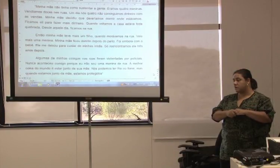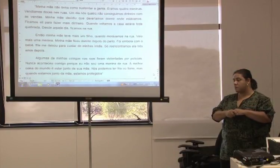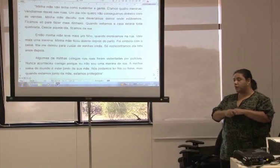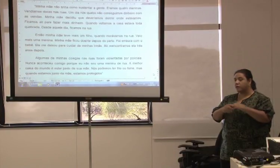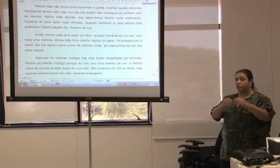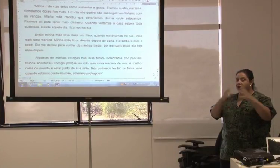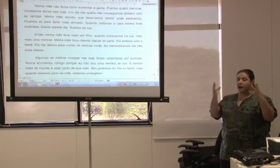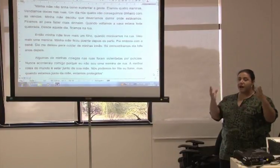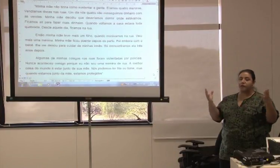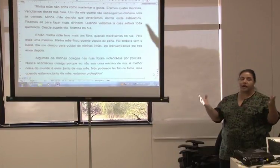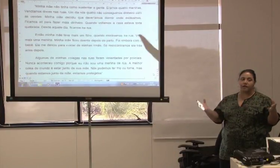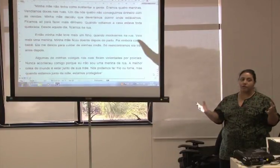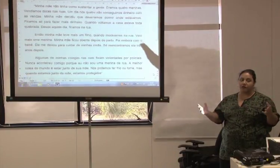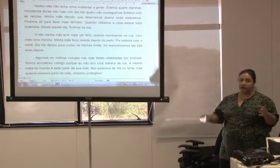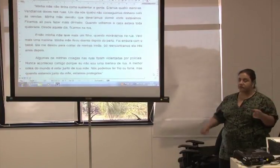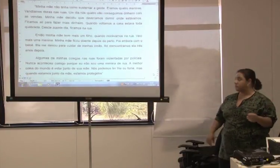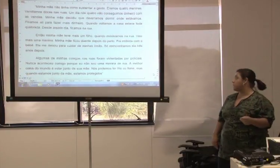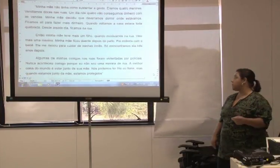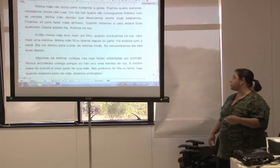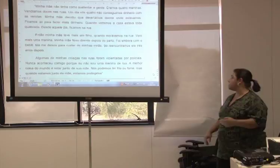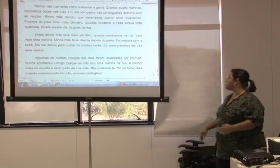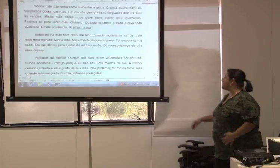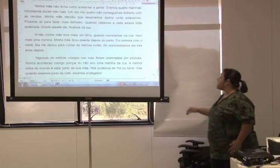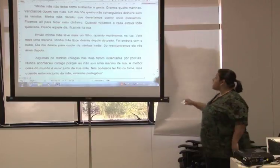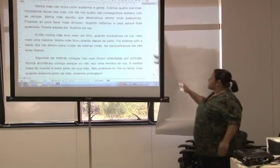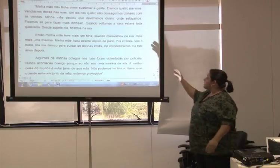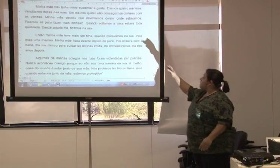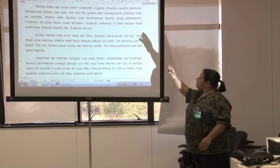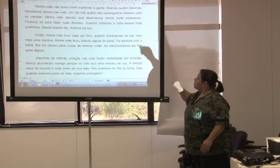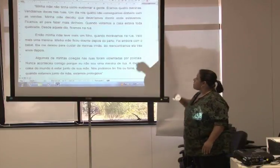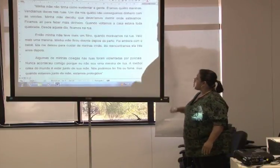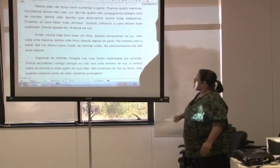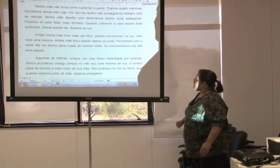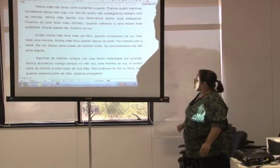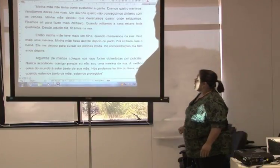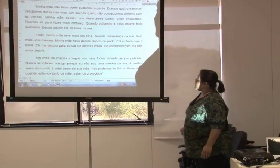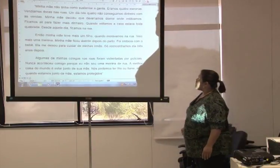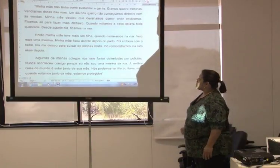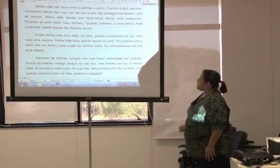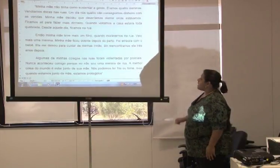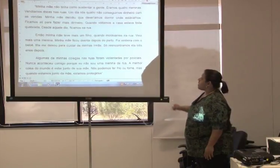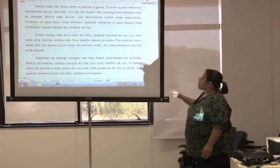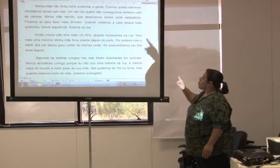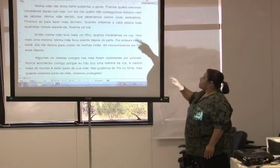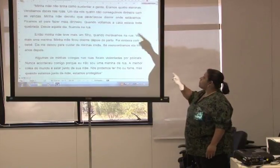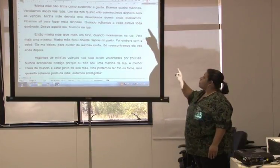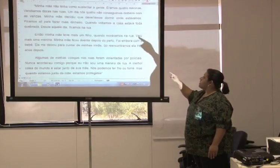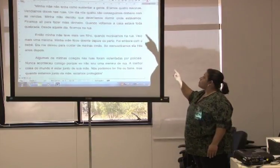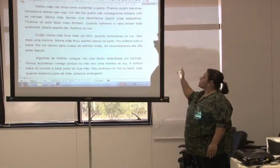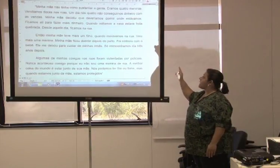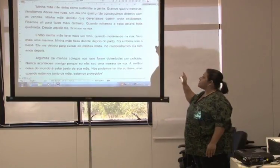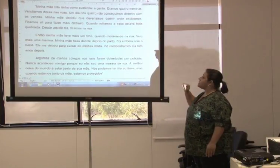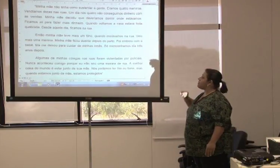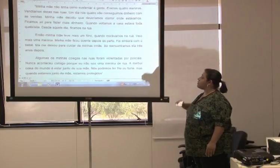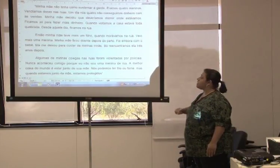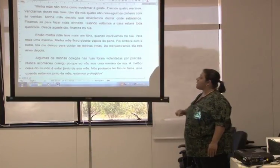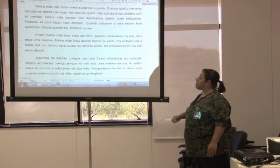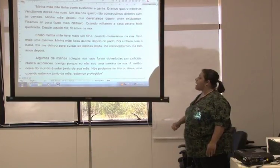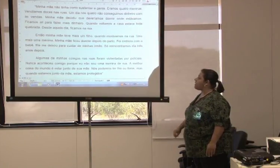porque ainda não fica claro o que cada um faz, nem para a gente. Então, aqui a gente tem... Quando voltamos, a casa estava toda quebrada, desde